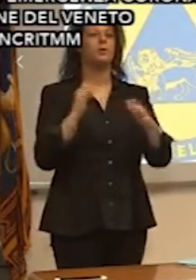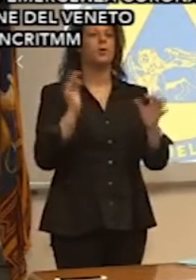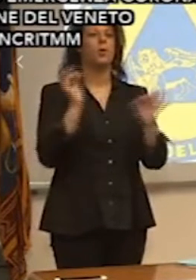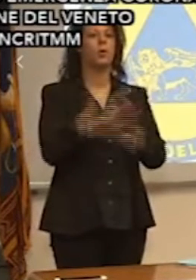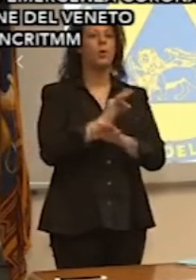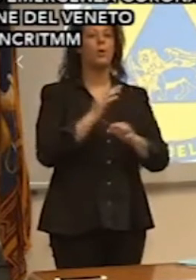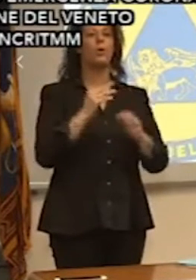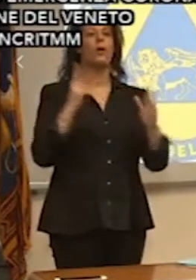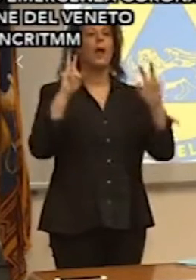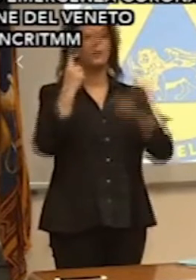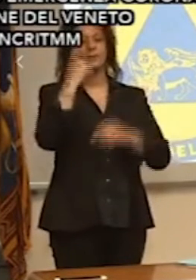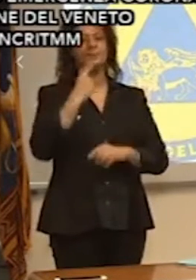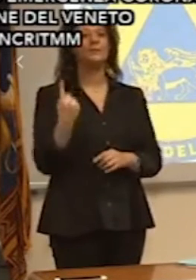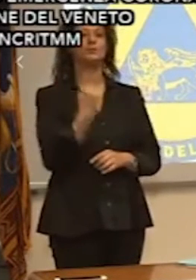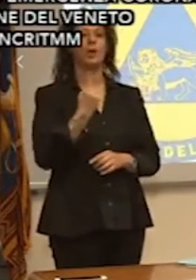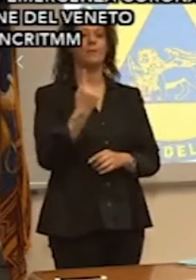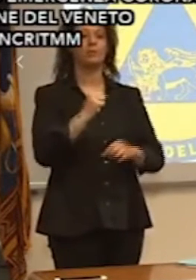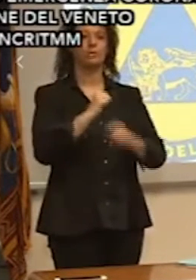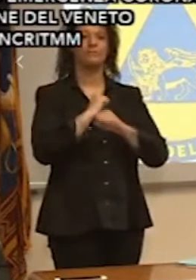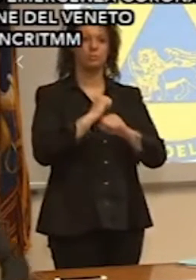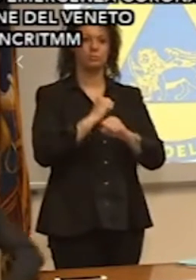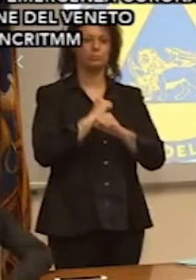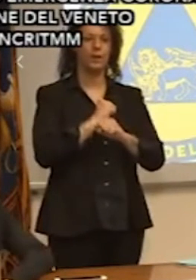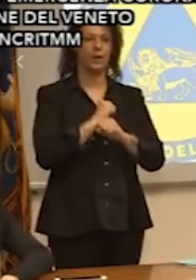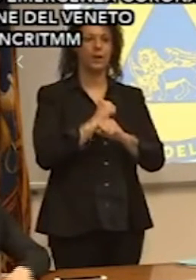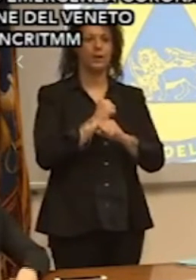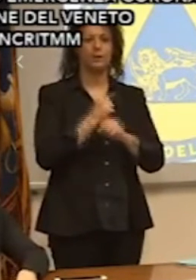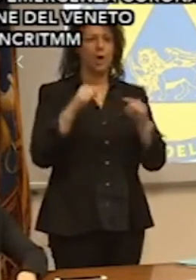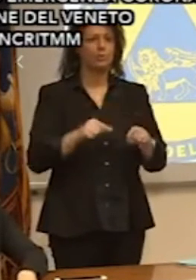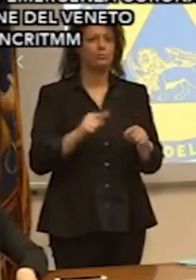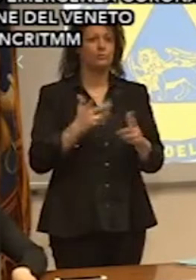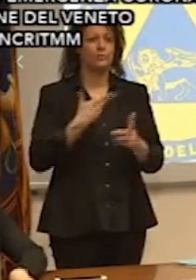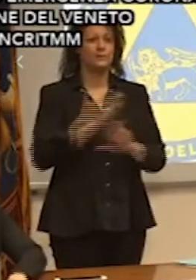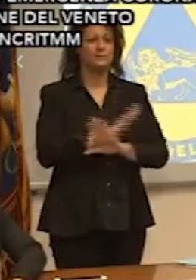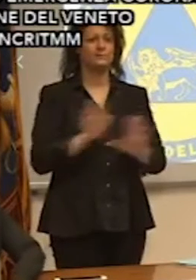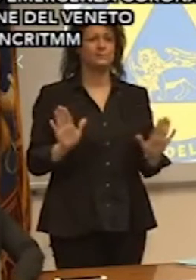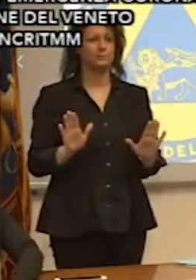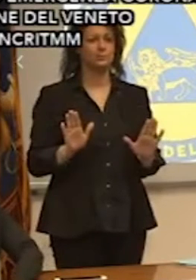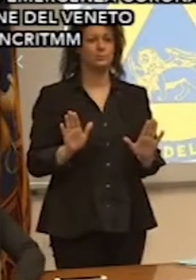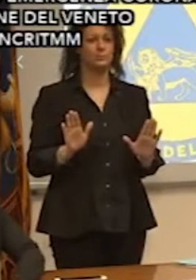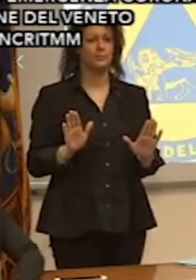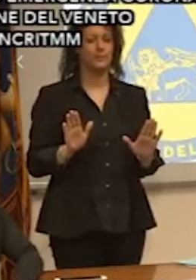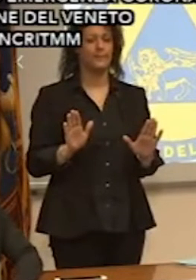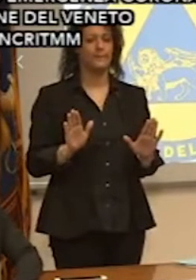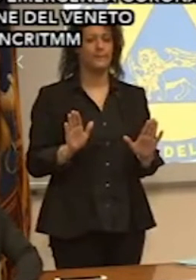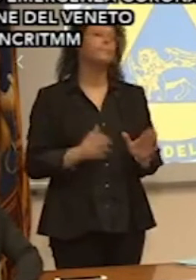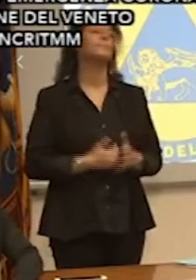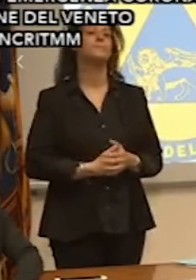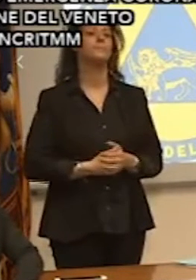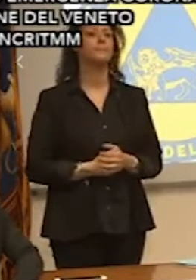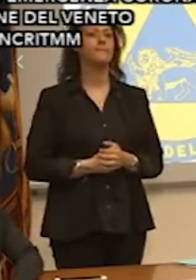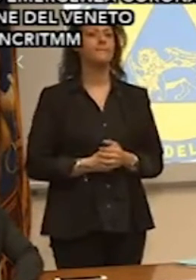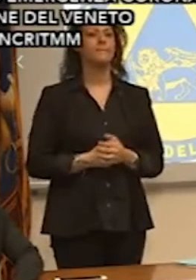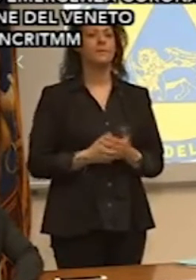può, dell'isolamento fiduciario che abbiamo voluto intraprendere non esiste più. Cioè, la politica,